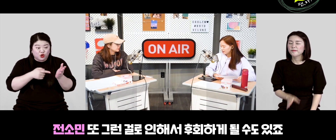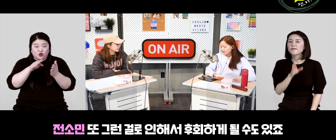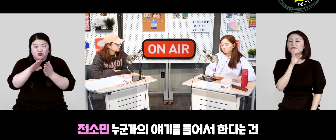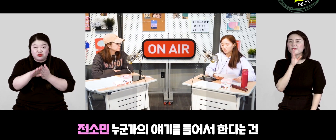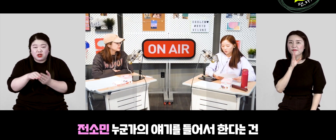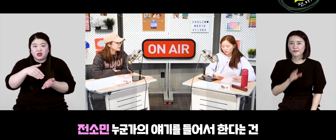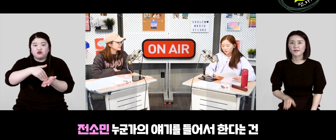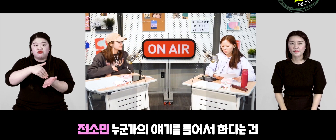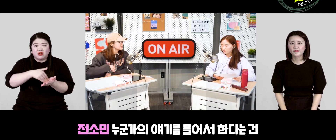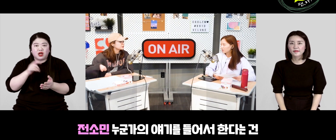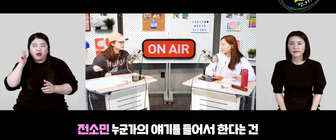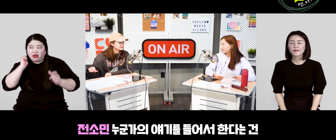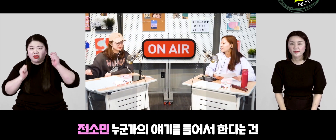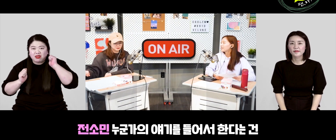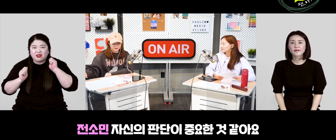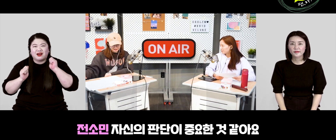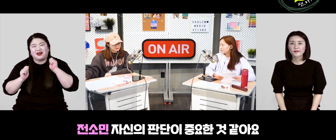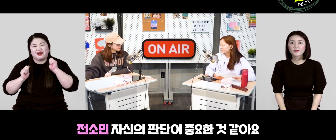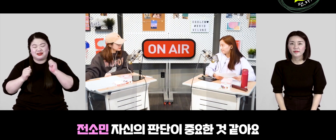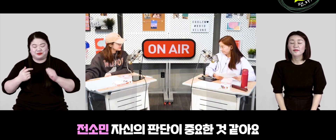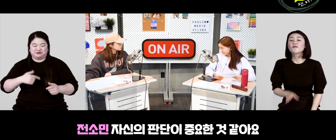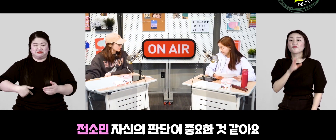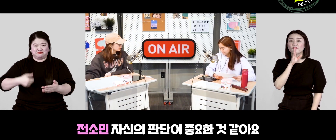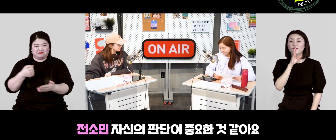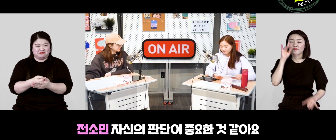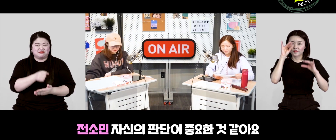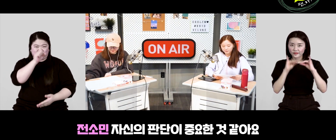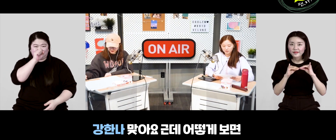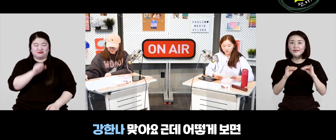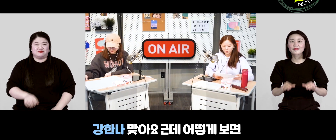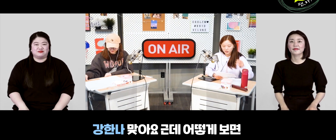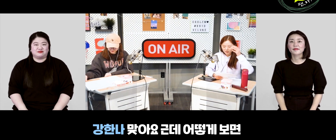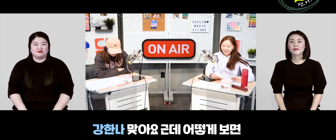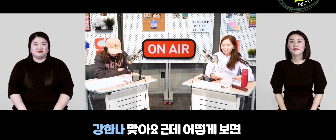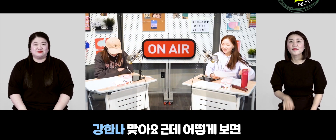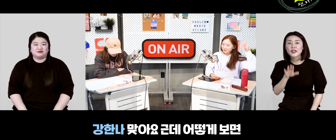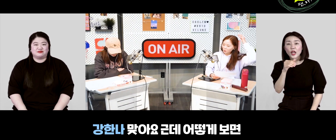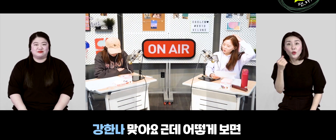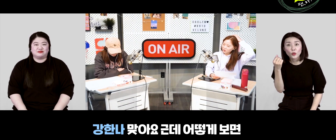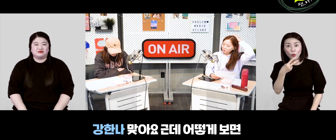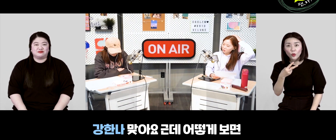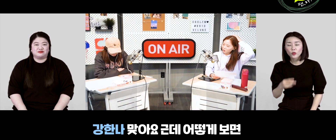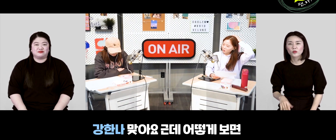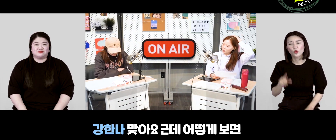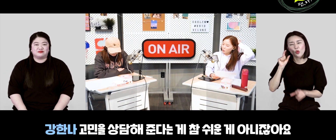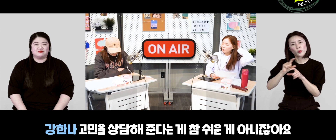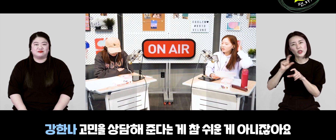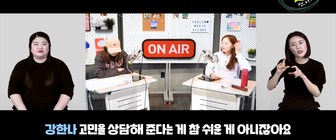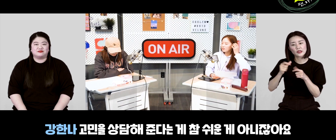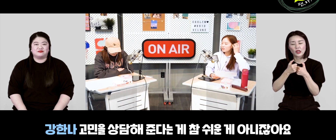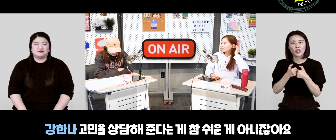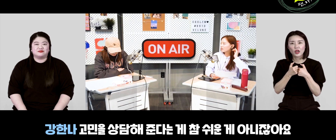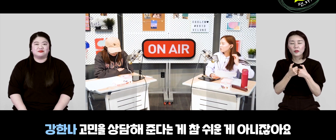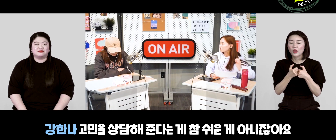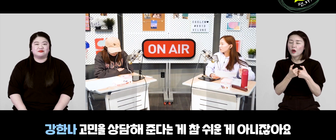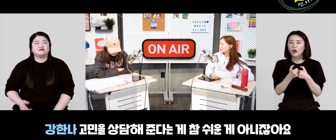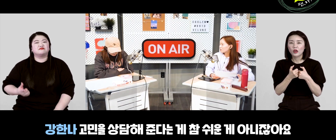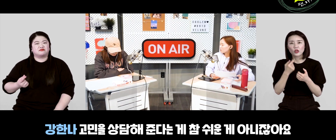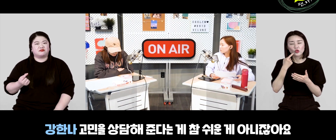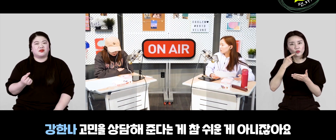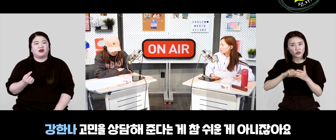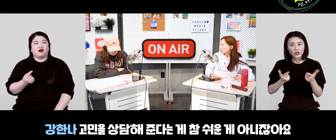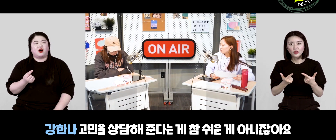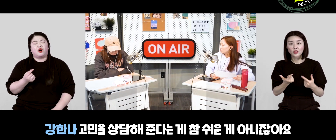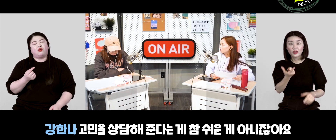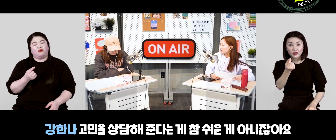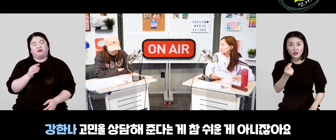될 수도 있죠. 누군가의 얘기를 들어서 한다는 거는 자신의 판단이 중요한 것 같아요. 맞아요. 네. 근데 이게 어떻게 보면 고민을 상담해 준다는 게